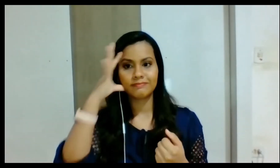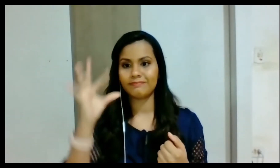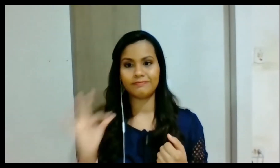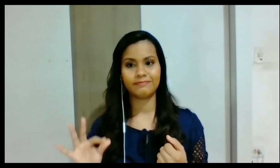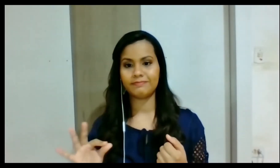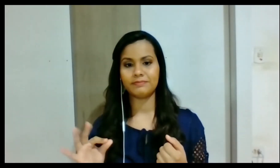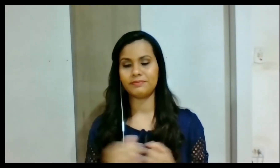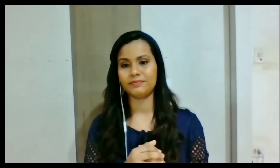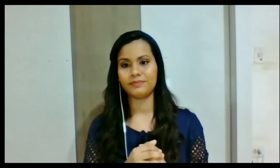habilidade, eu não sabia.